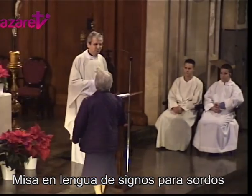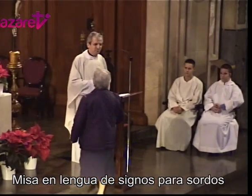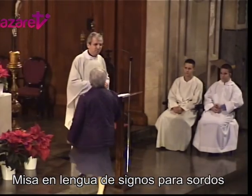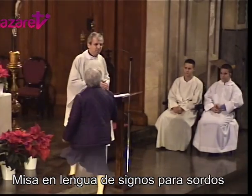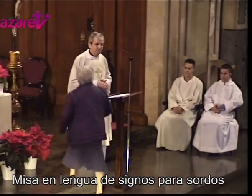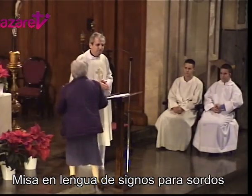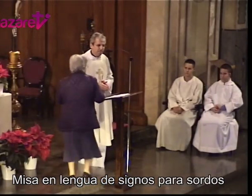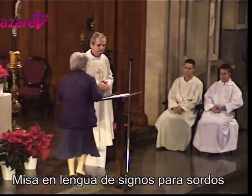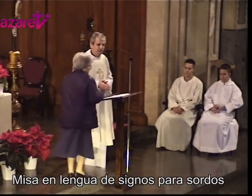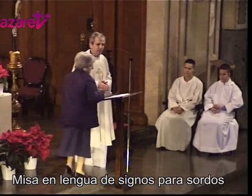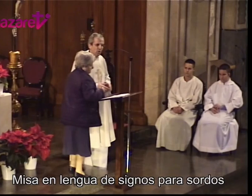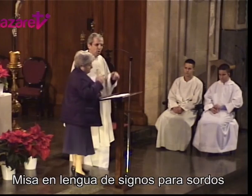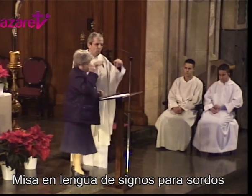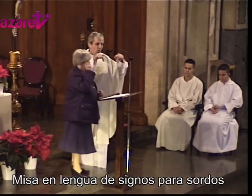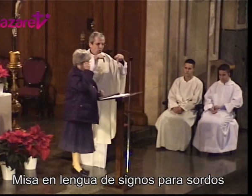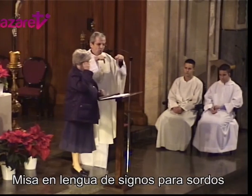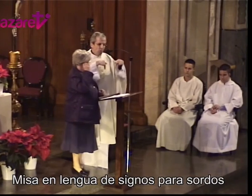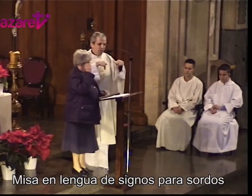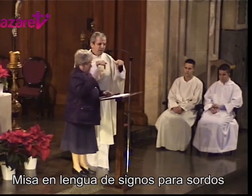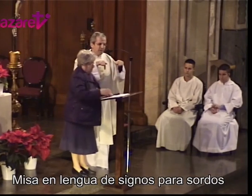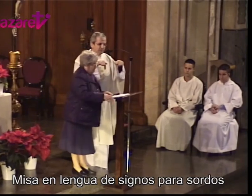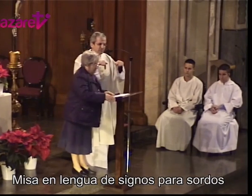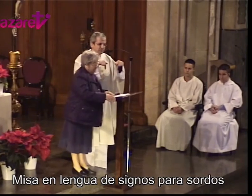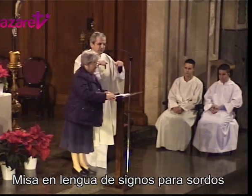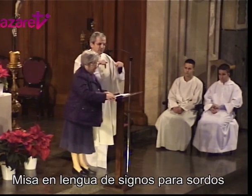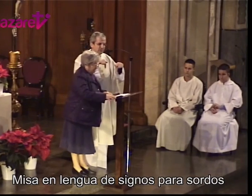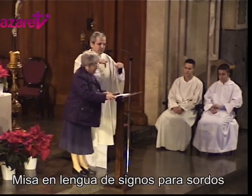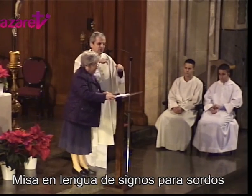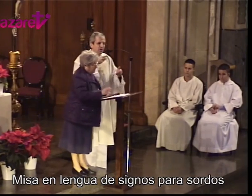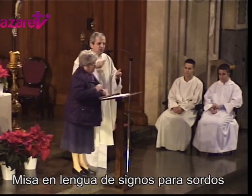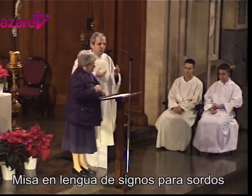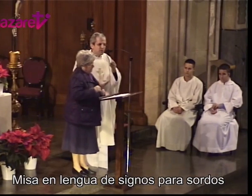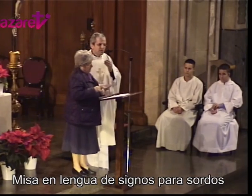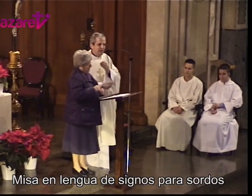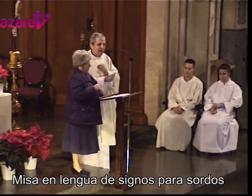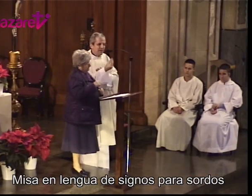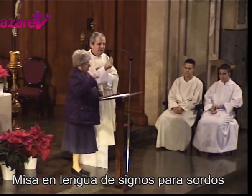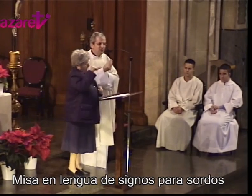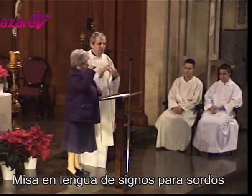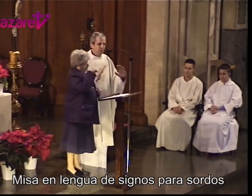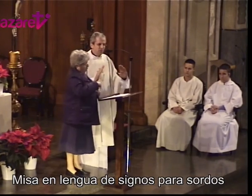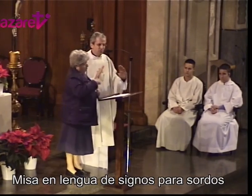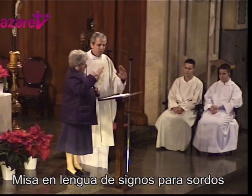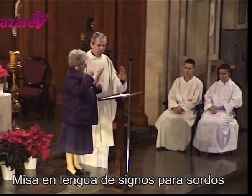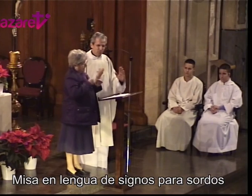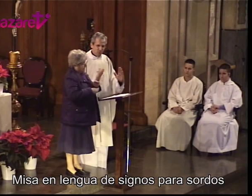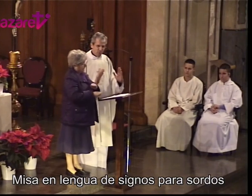hoy nos ha nacido